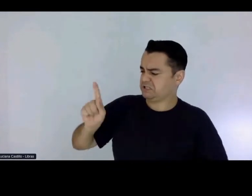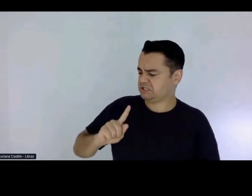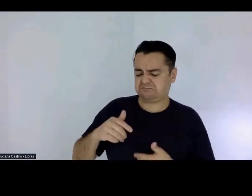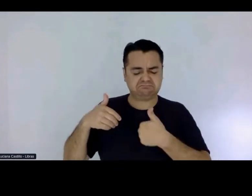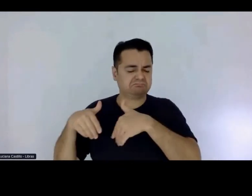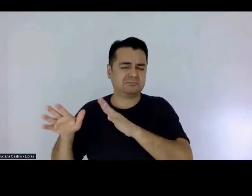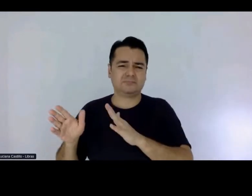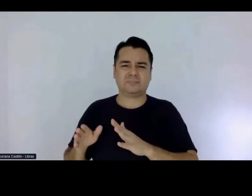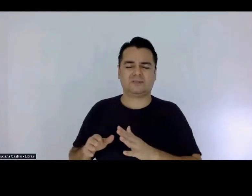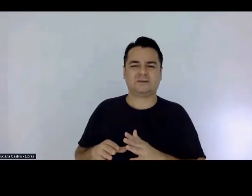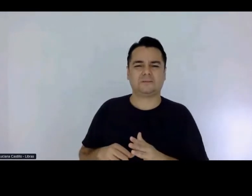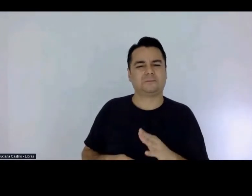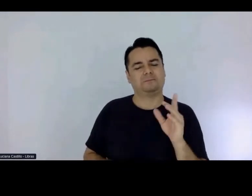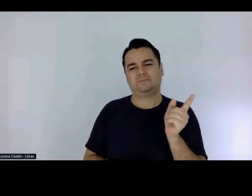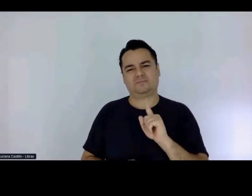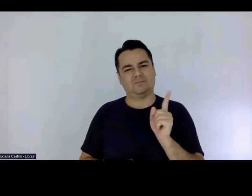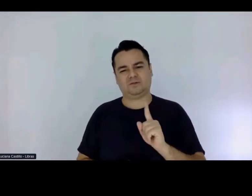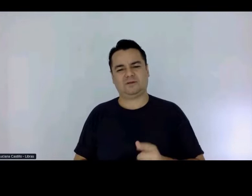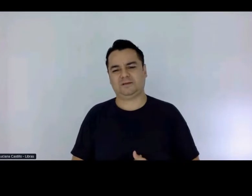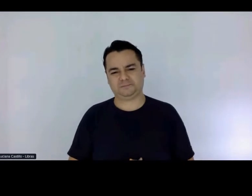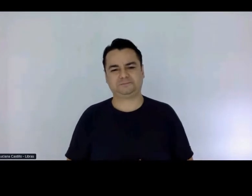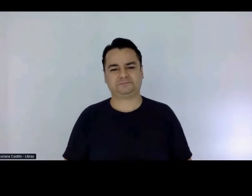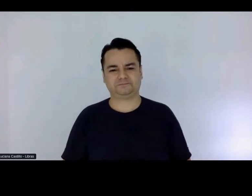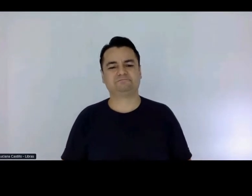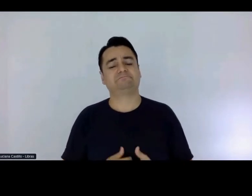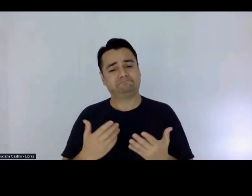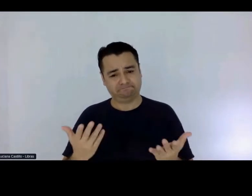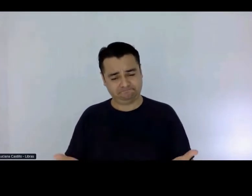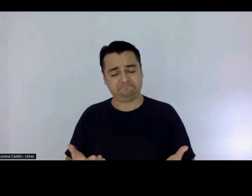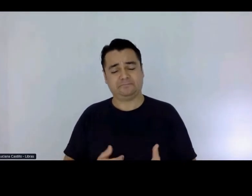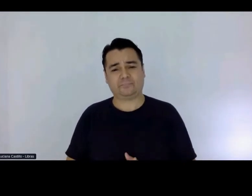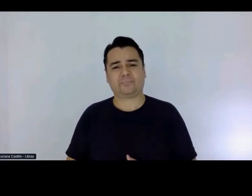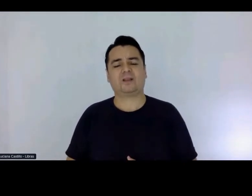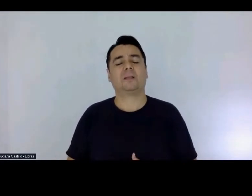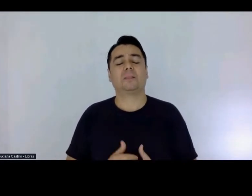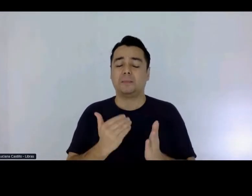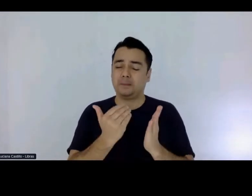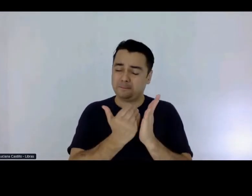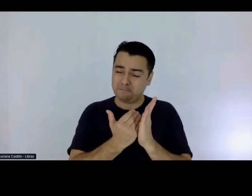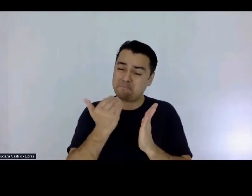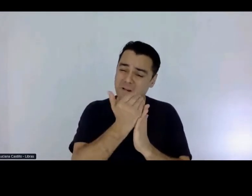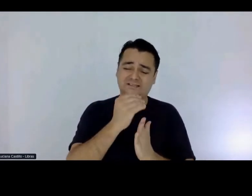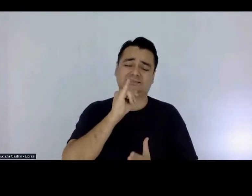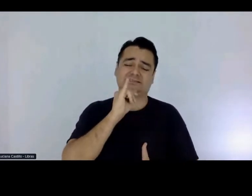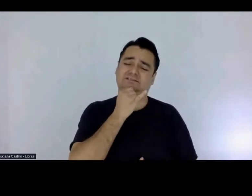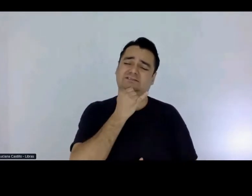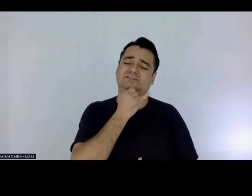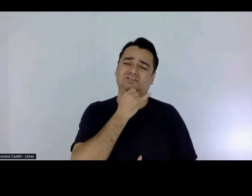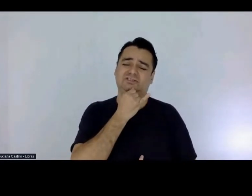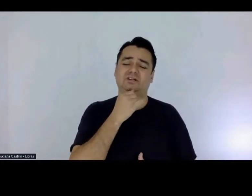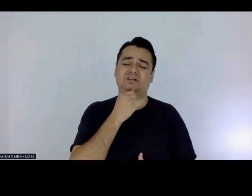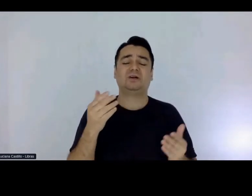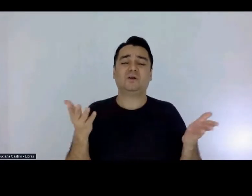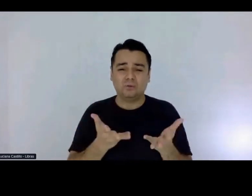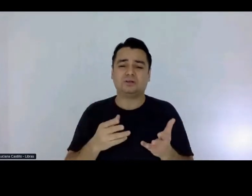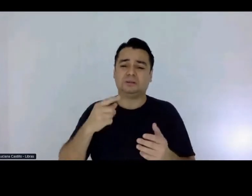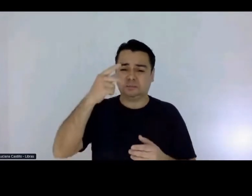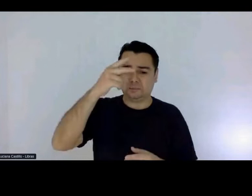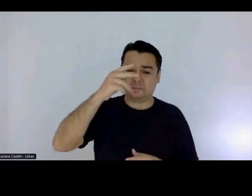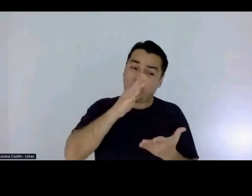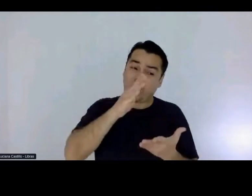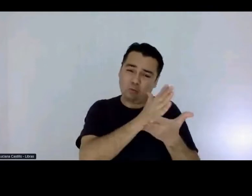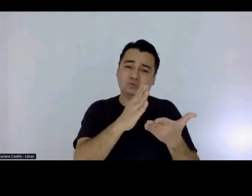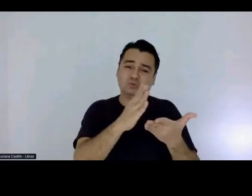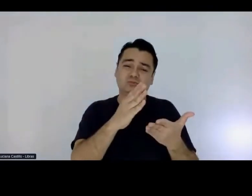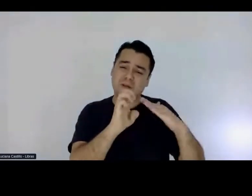nos enganamos quanto a isso, né, então é mais triste ainda quando a gente pensa dessa maneira,